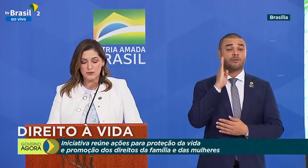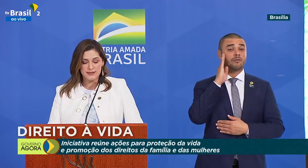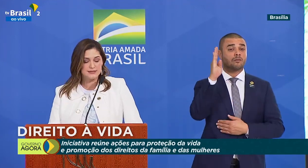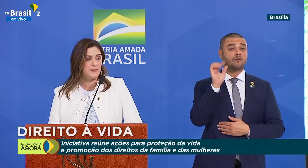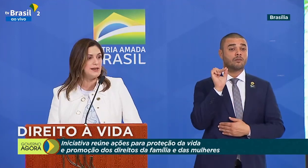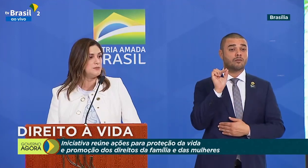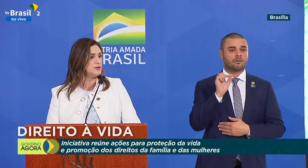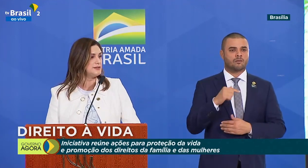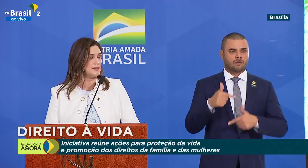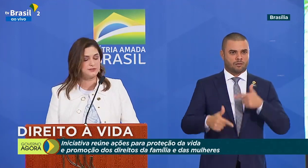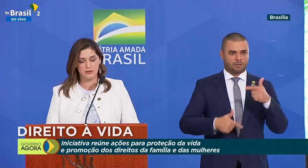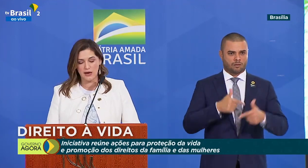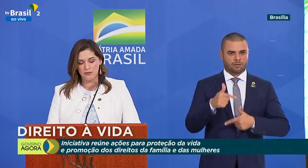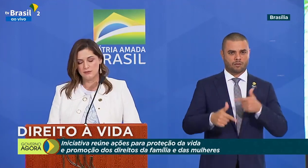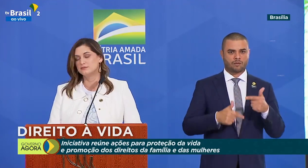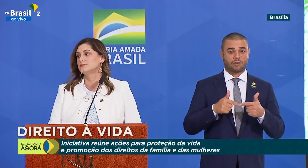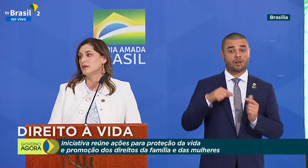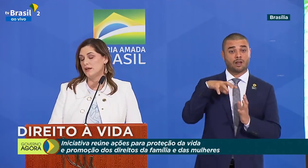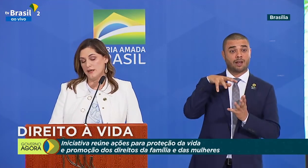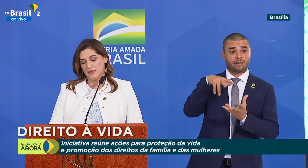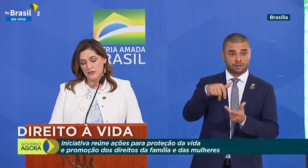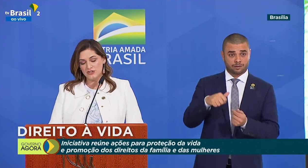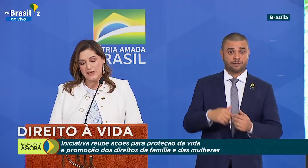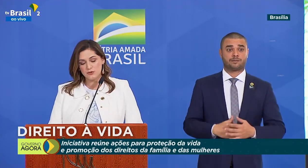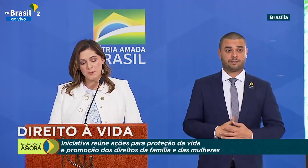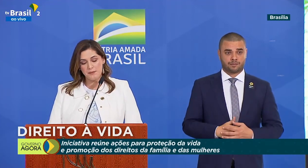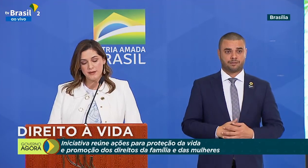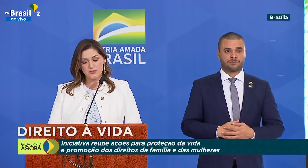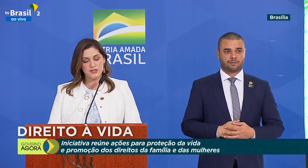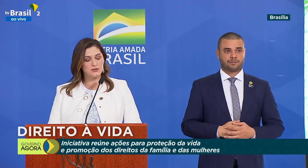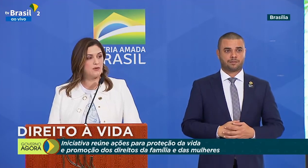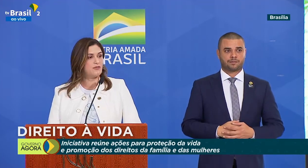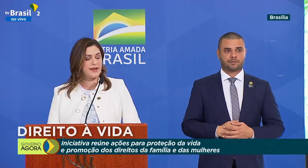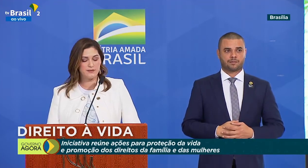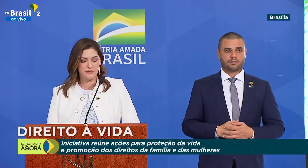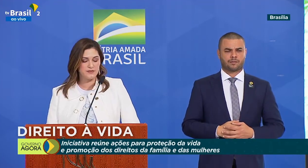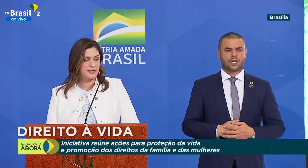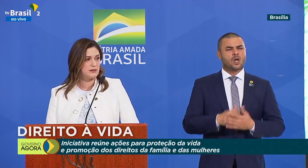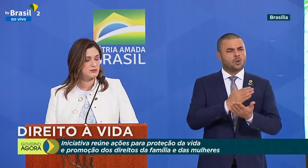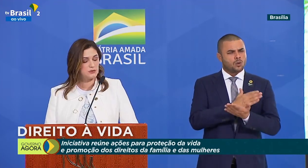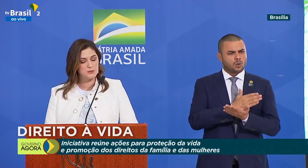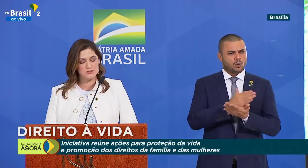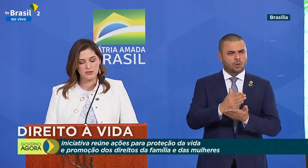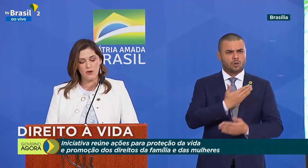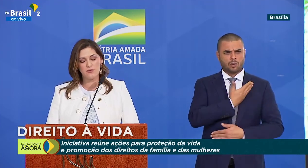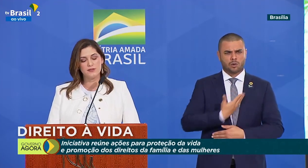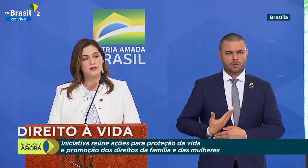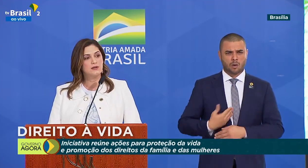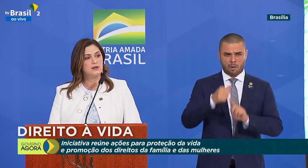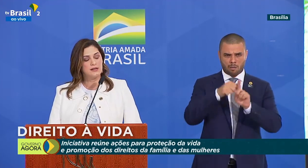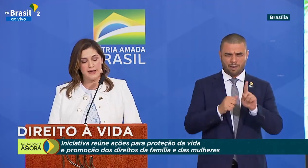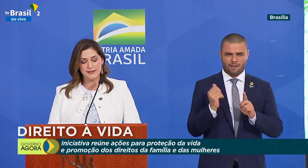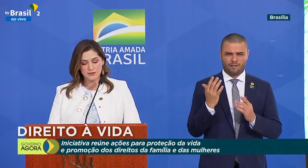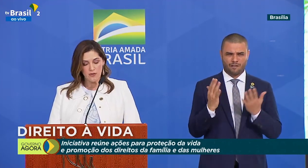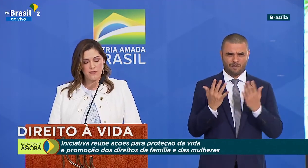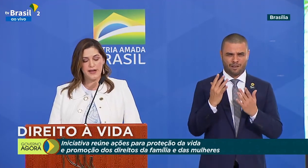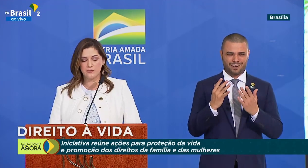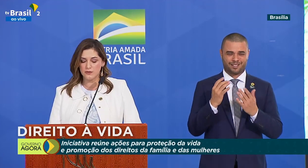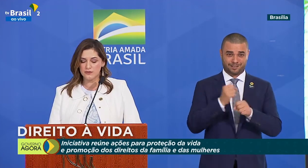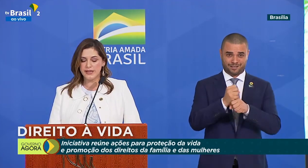a nossa atuação em âmbito internacional já nos primeiros dias de governo em fevereiro de 2019